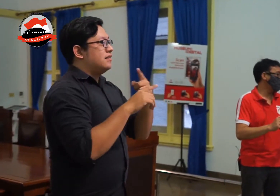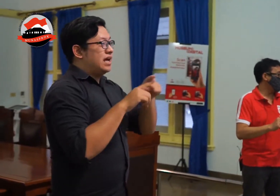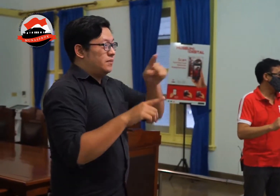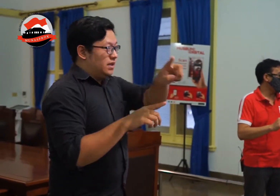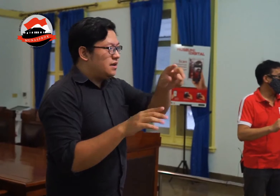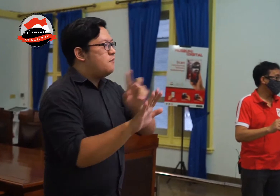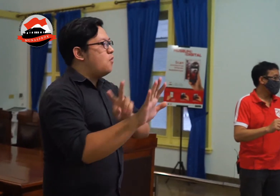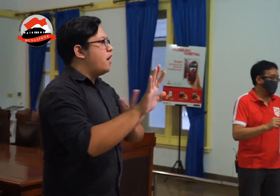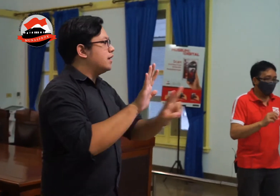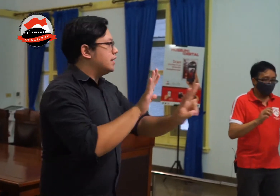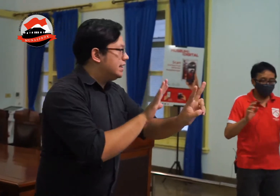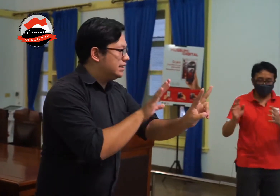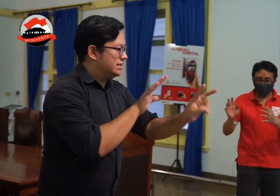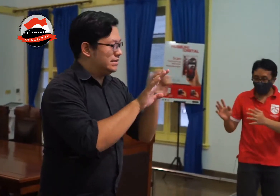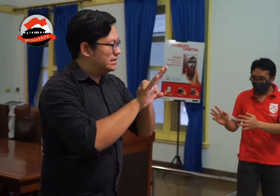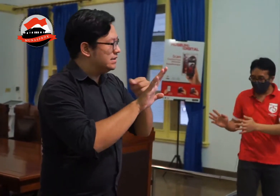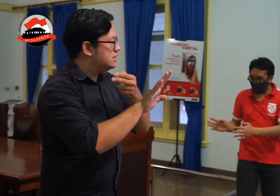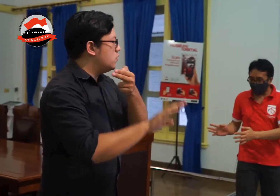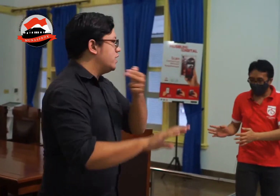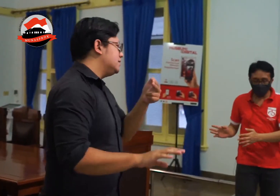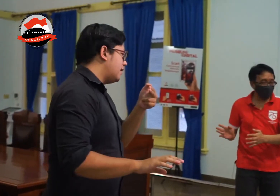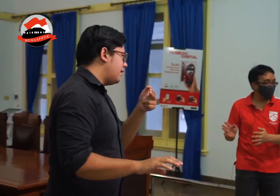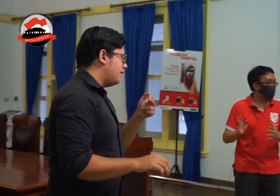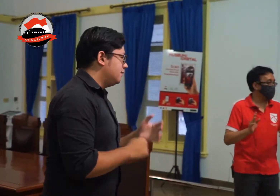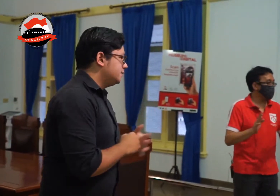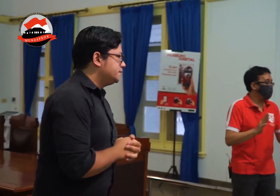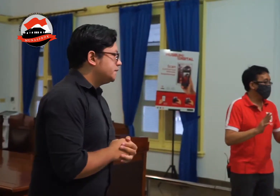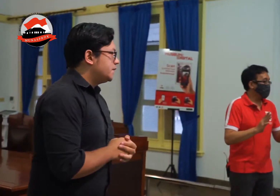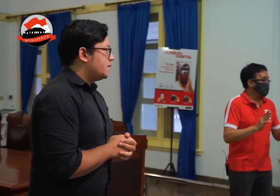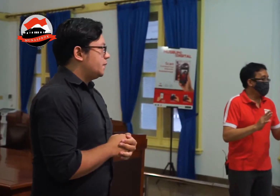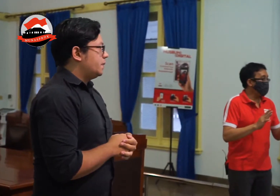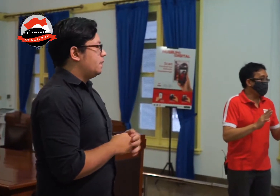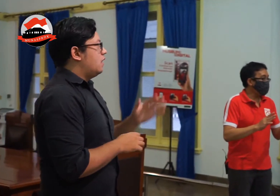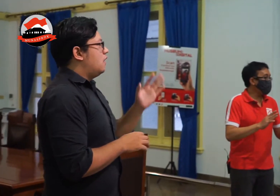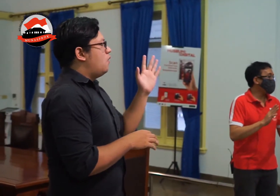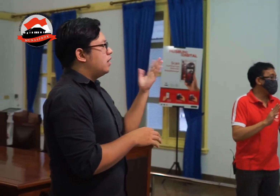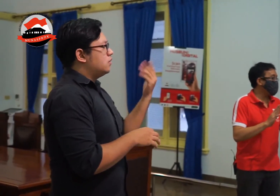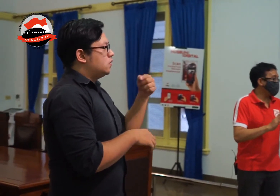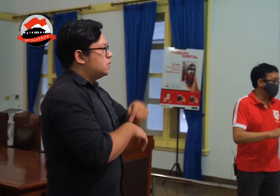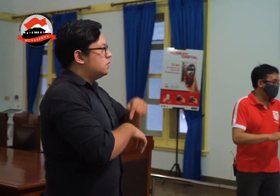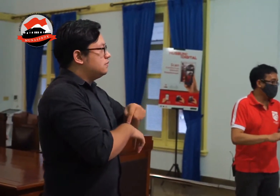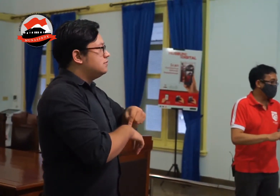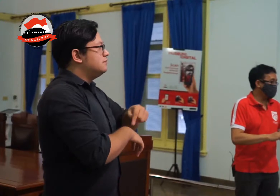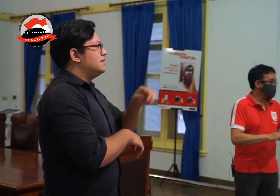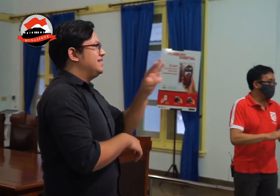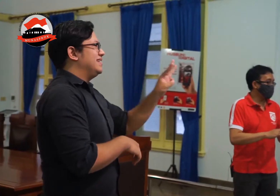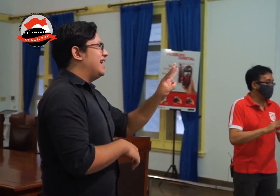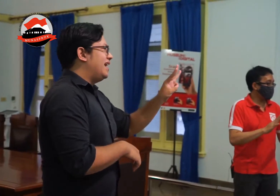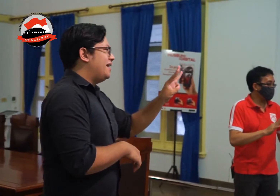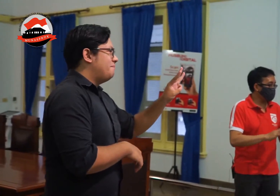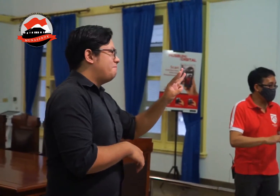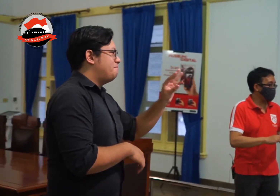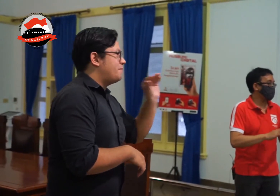bangsa Indonesia. Kejadian saat itu sudah masuk pukul 3 pagi